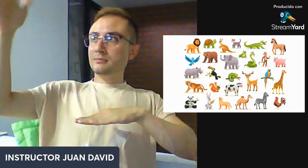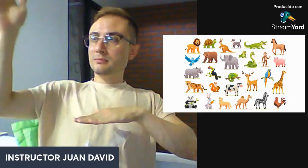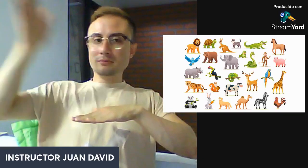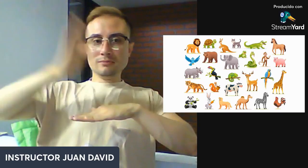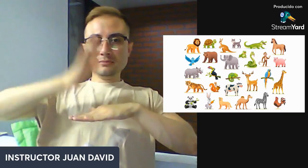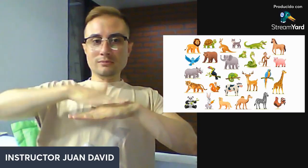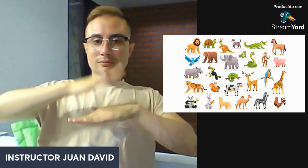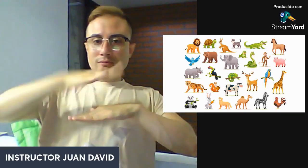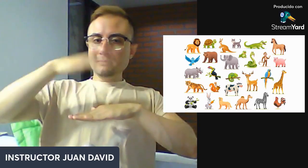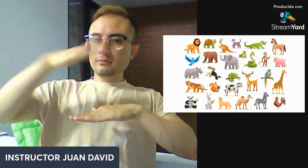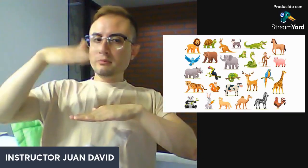Aéreos.